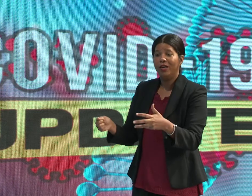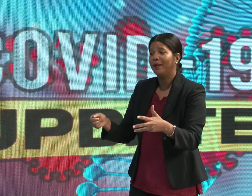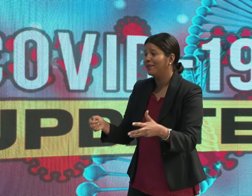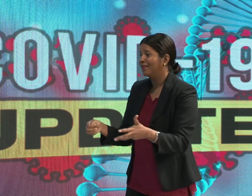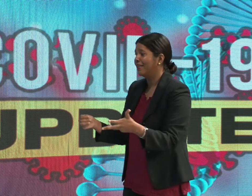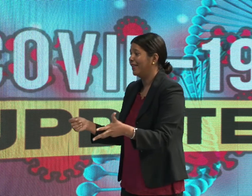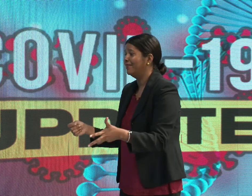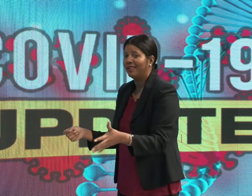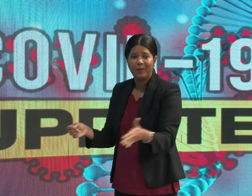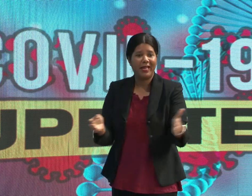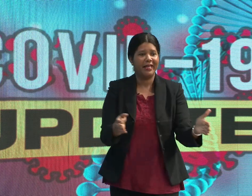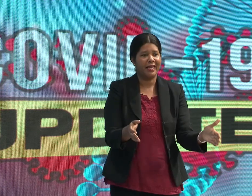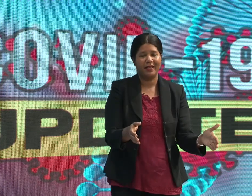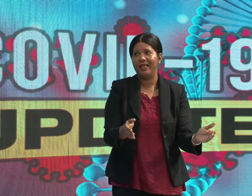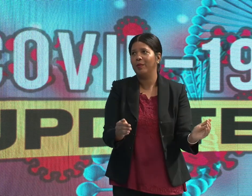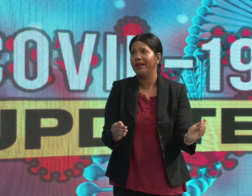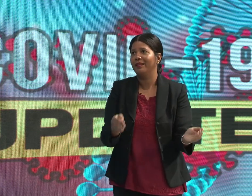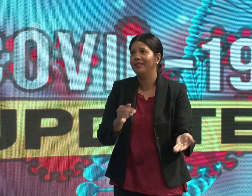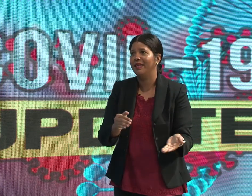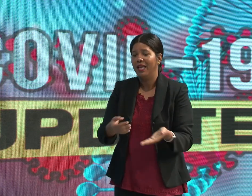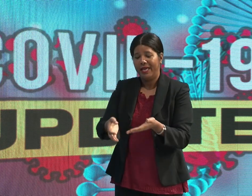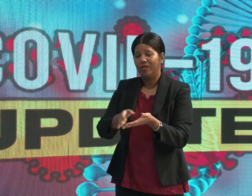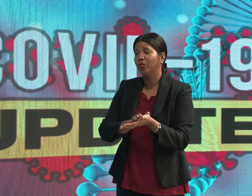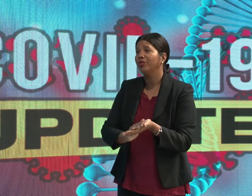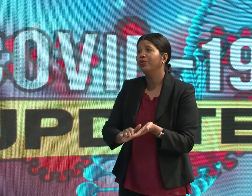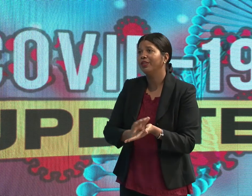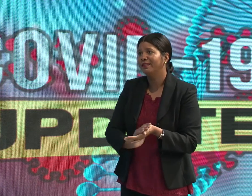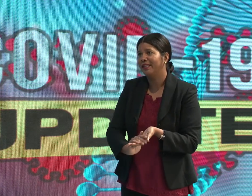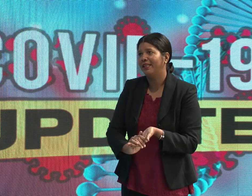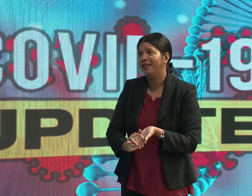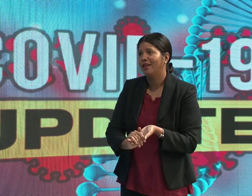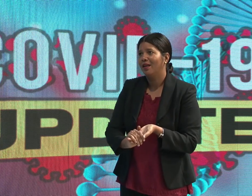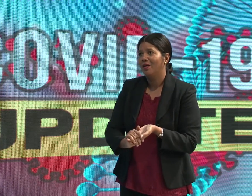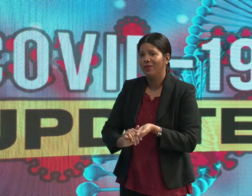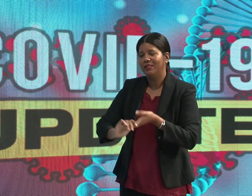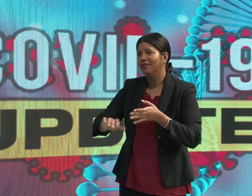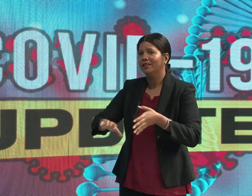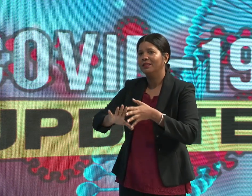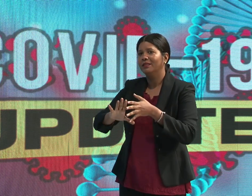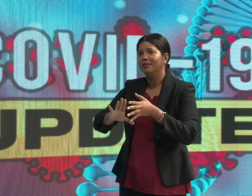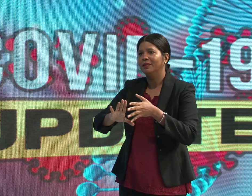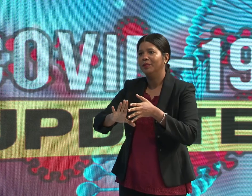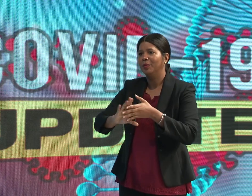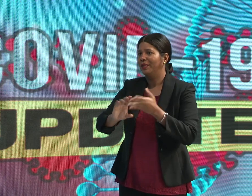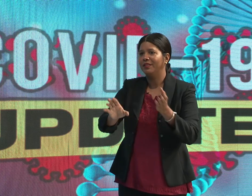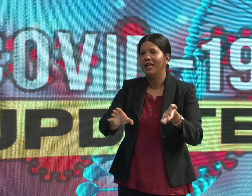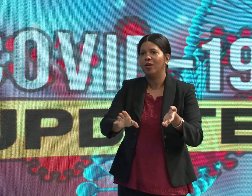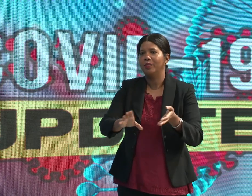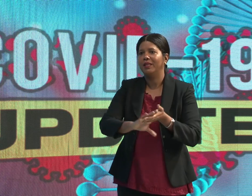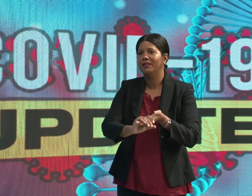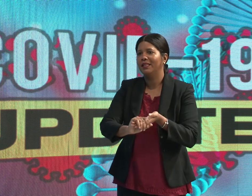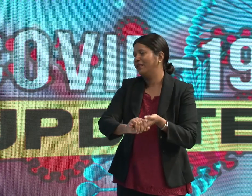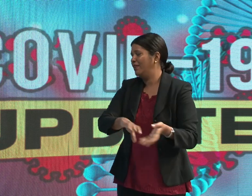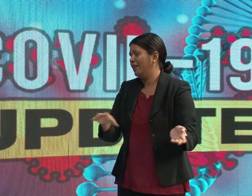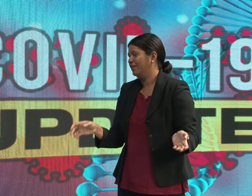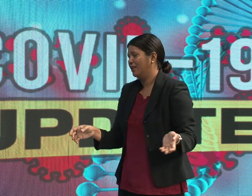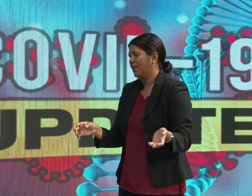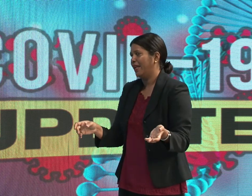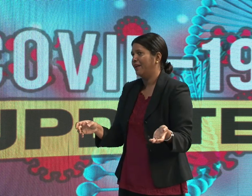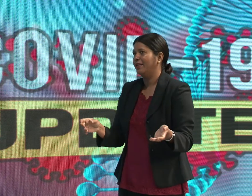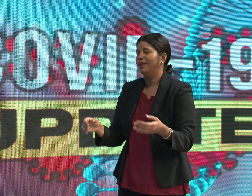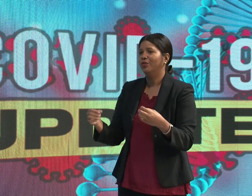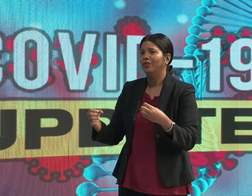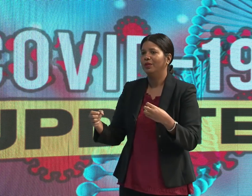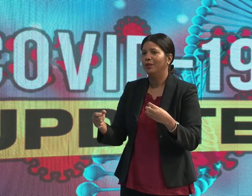naar de Grondgreepsraad, ik registreer me en ik krijg gelijk mijn geld. Nee, er is ook een stukje screening. Maar niet omdat je daar komt dan, dat je alles